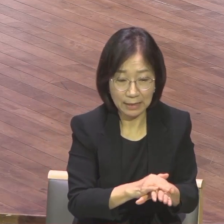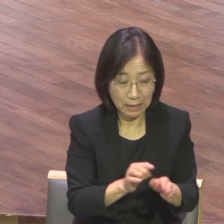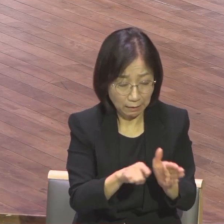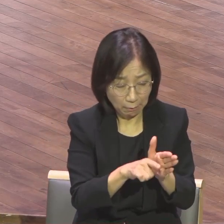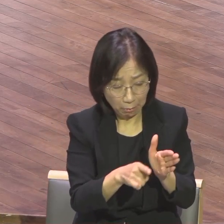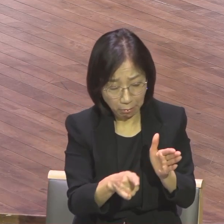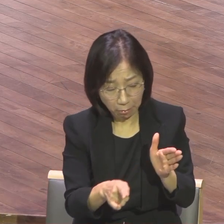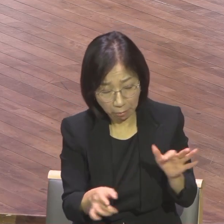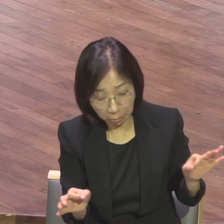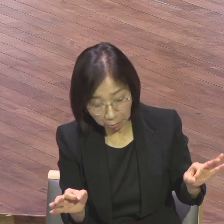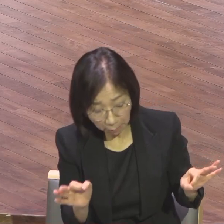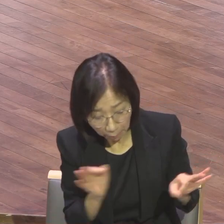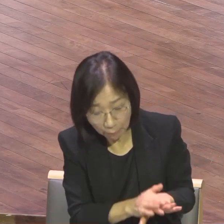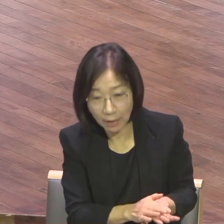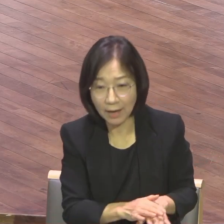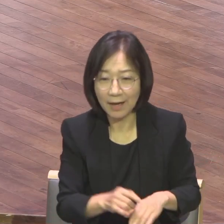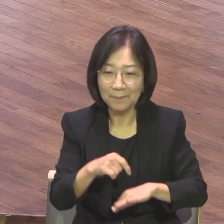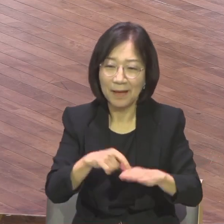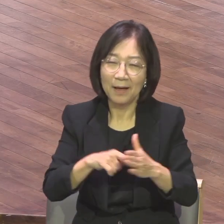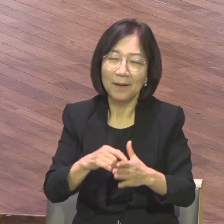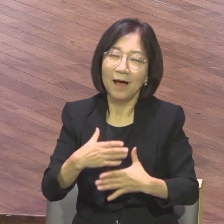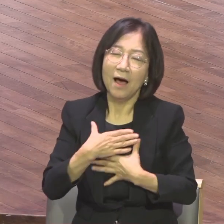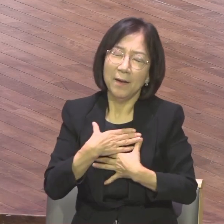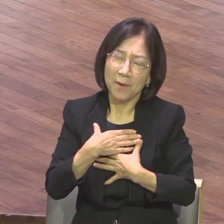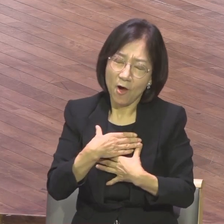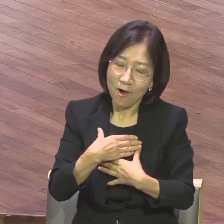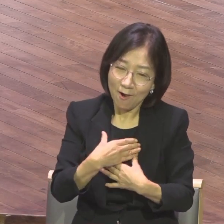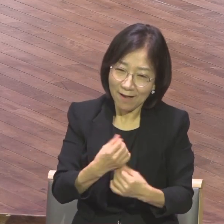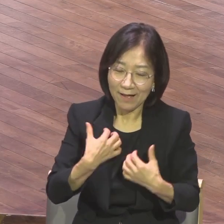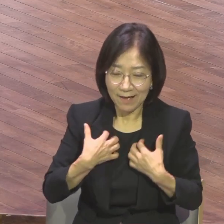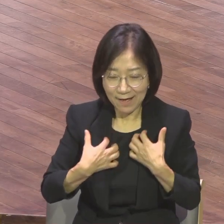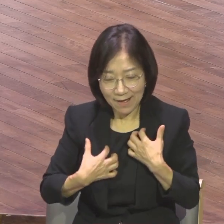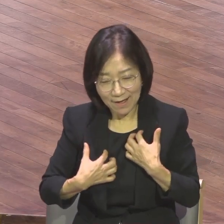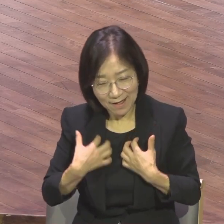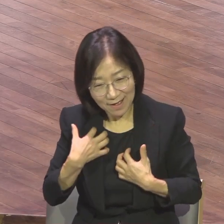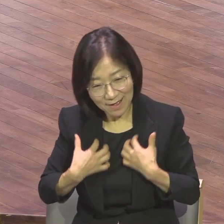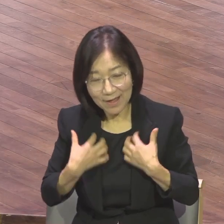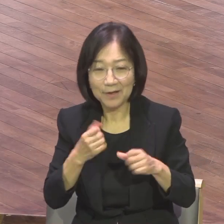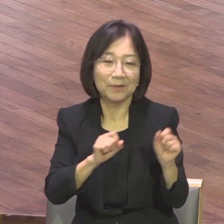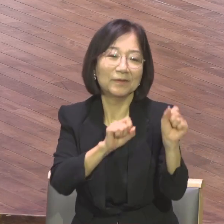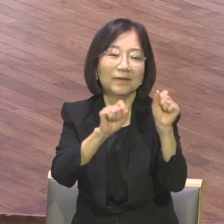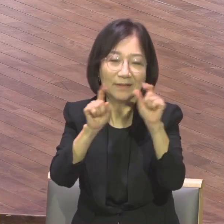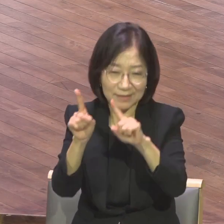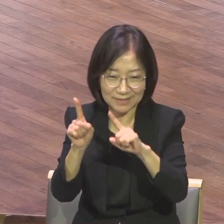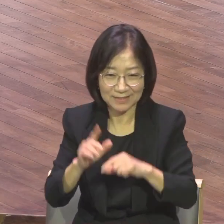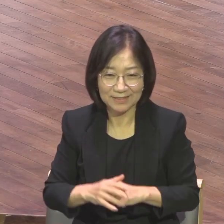불신앙이 없어지면서 이상하게 평안이 오면서 정추시는 기쁨이 회복이 된다.